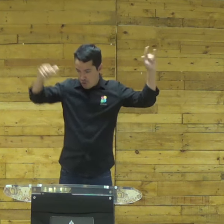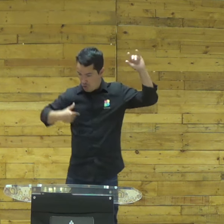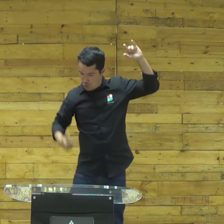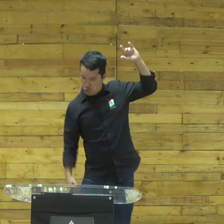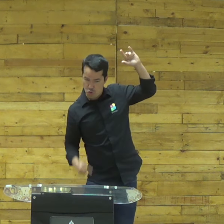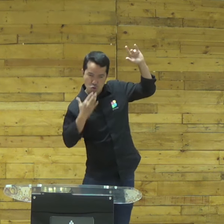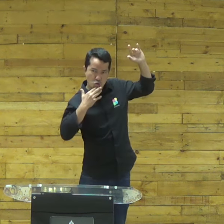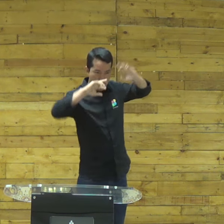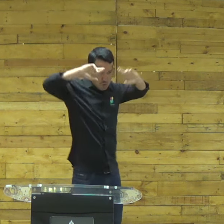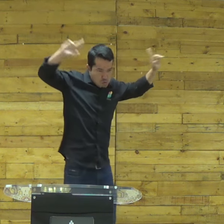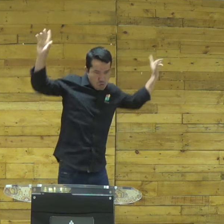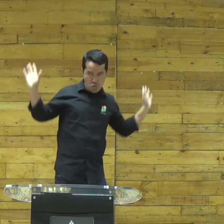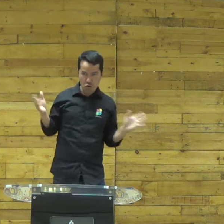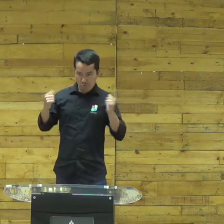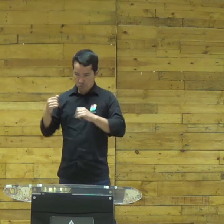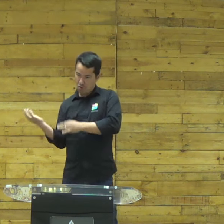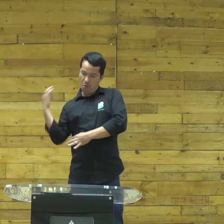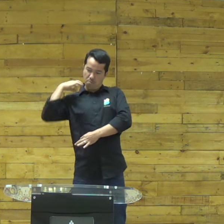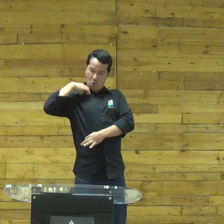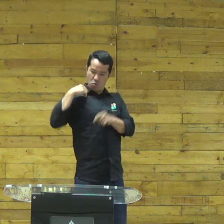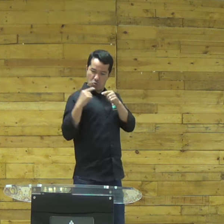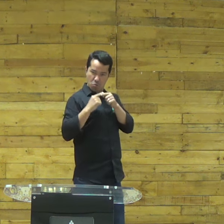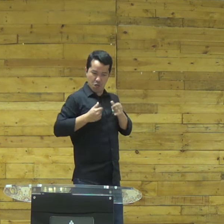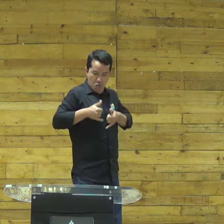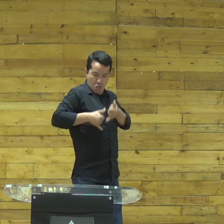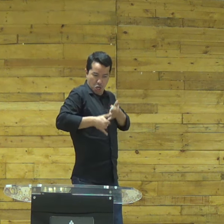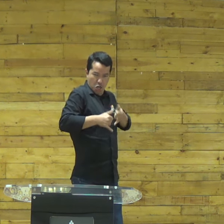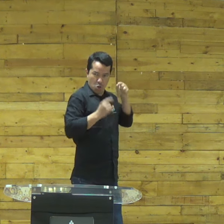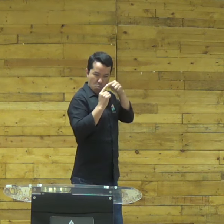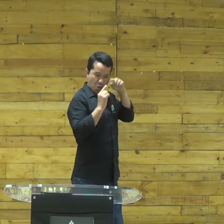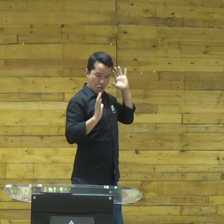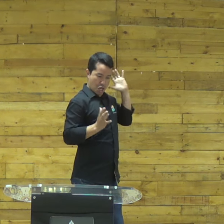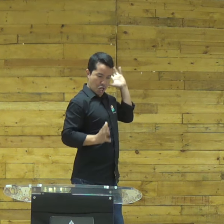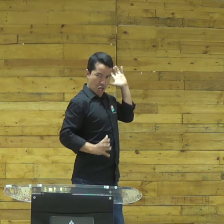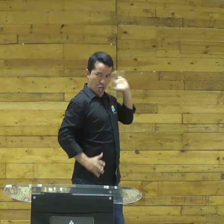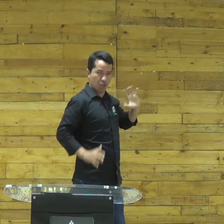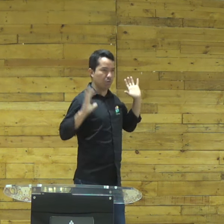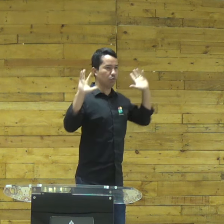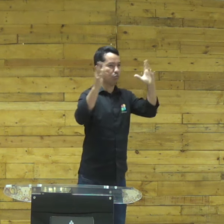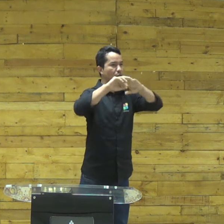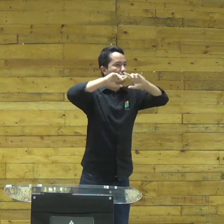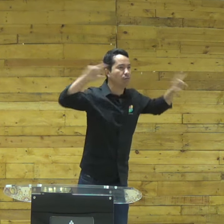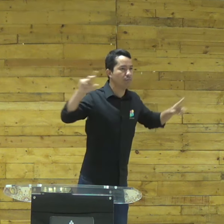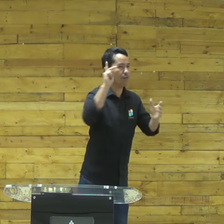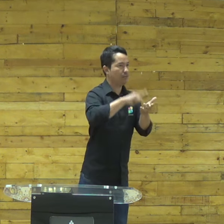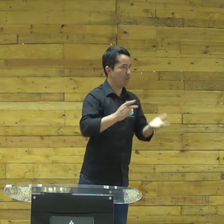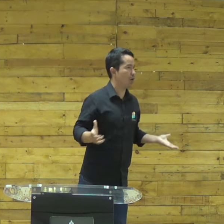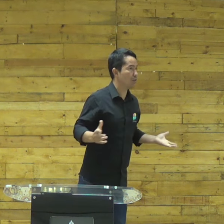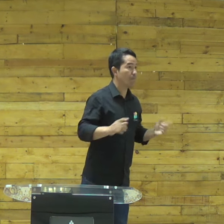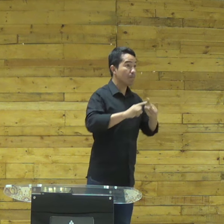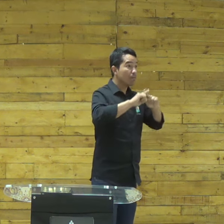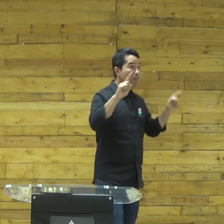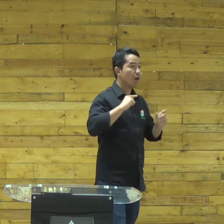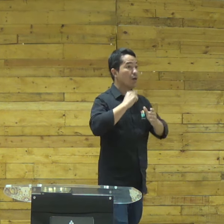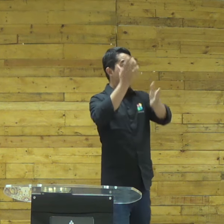coloridinha diferente uma roupa aqui aqui diferente uma bolsa o sapato que combina tudo num